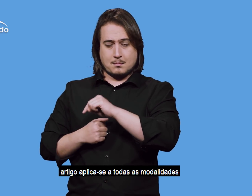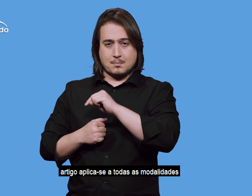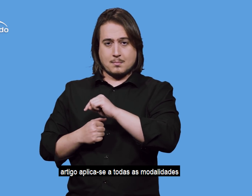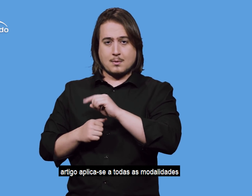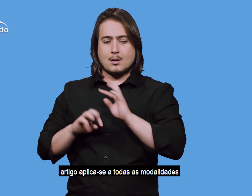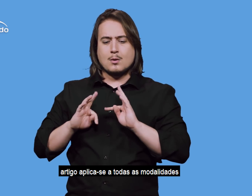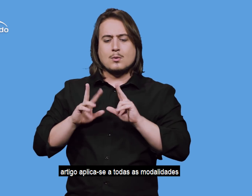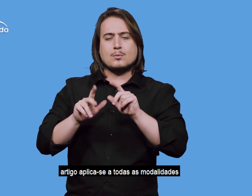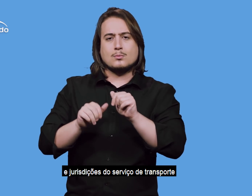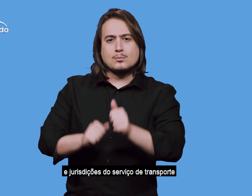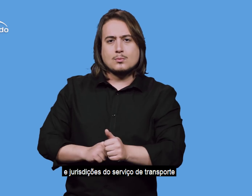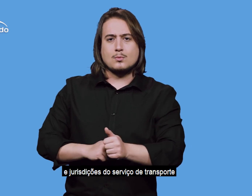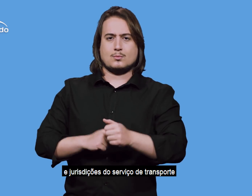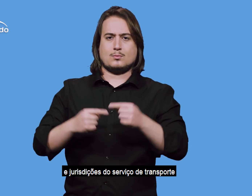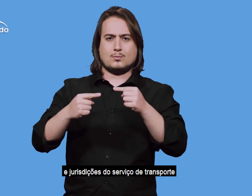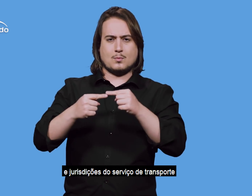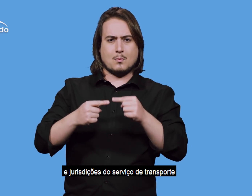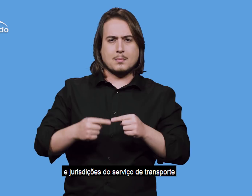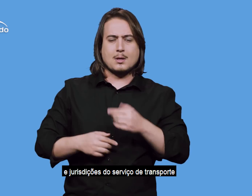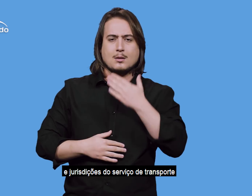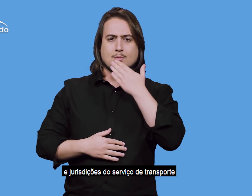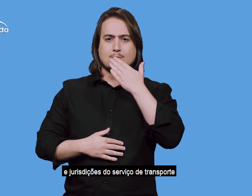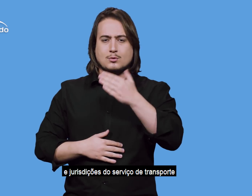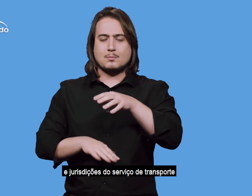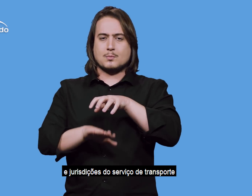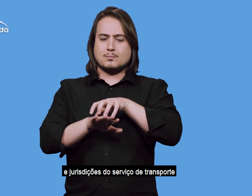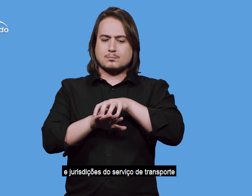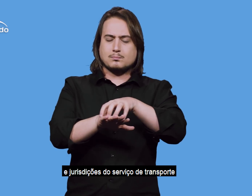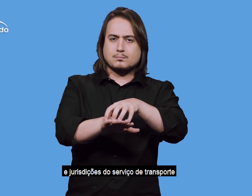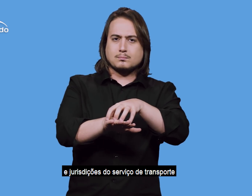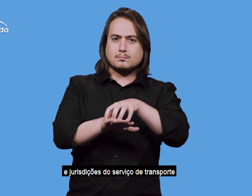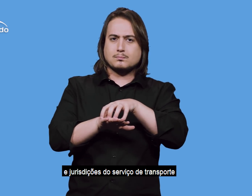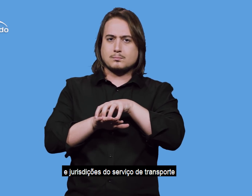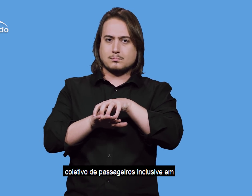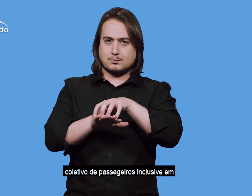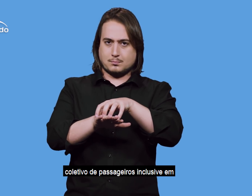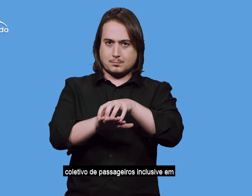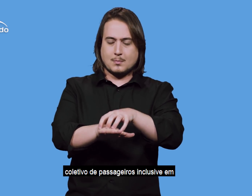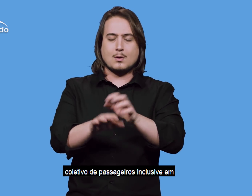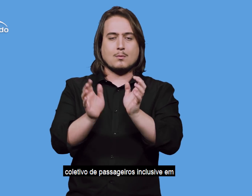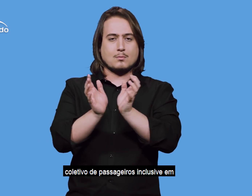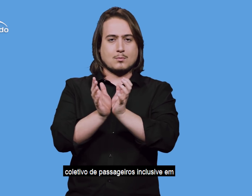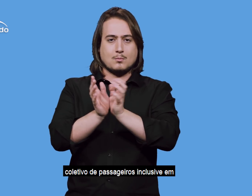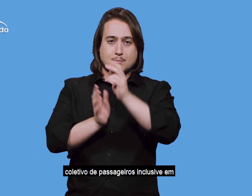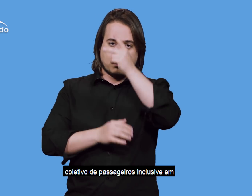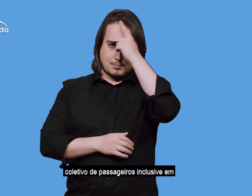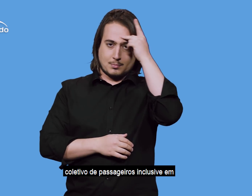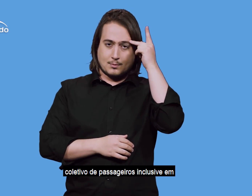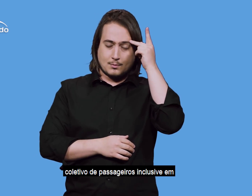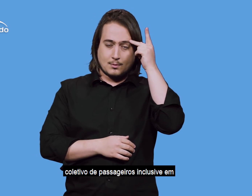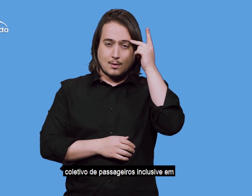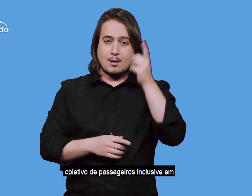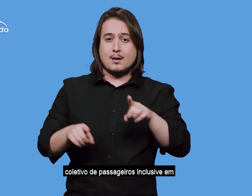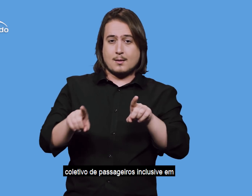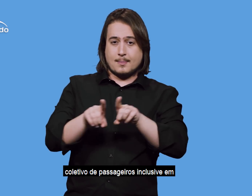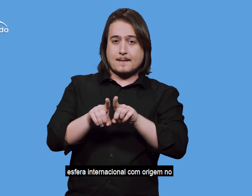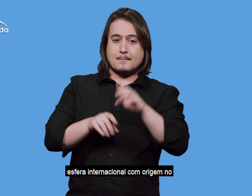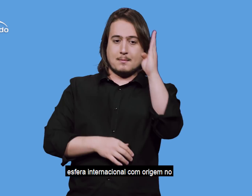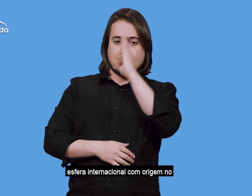as modalidades e jurisdições do serviço de transporte coletivo de passageiros inclusive em esfera internacional